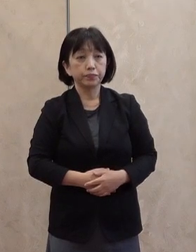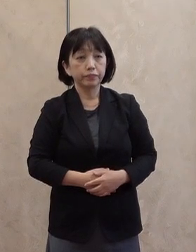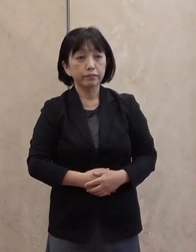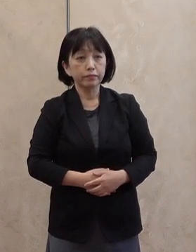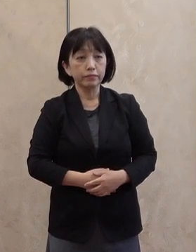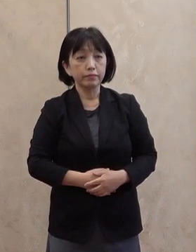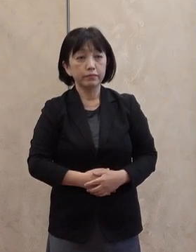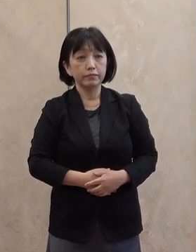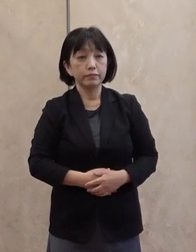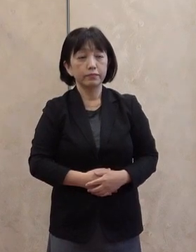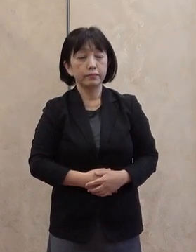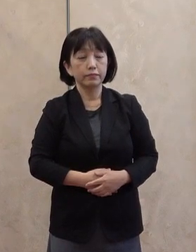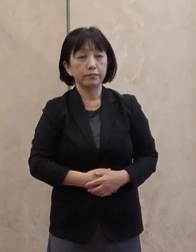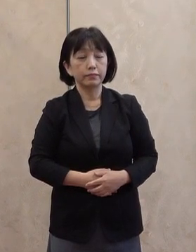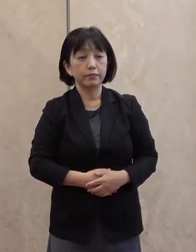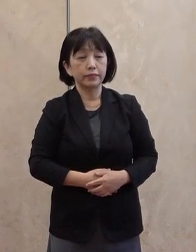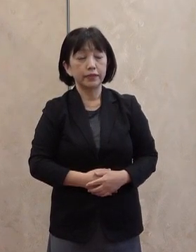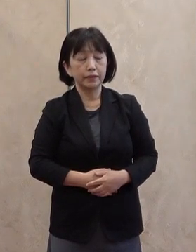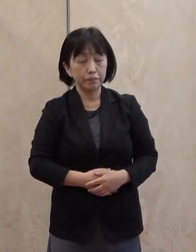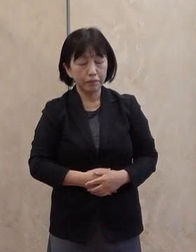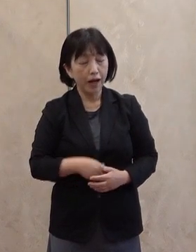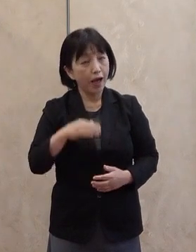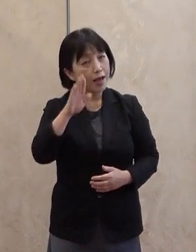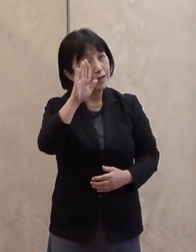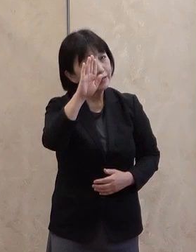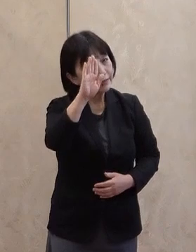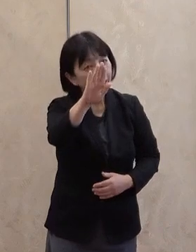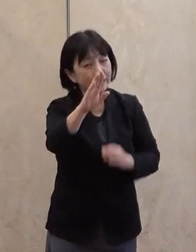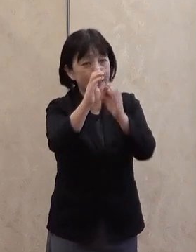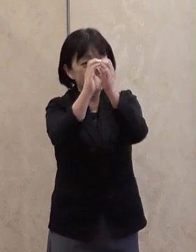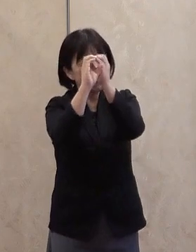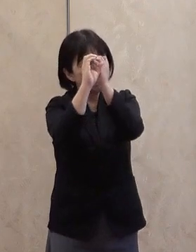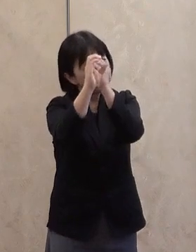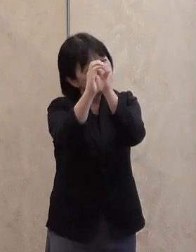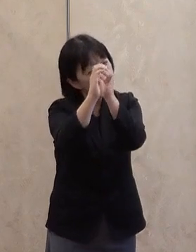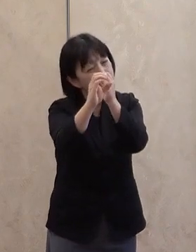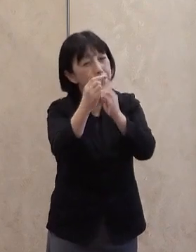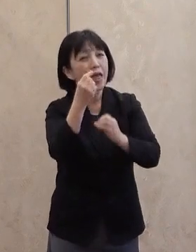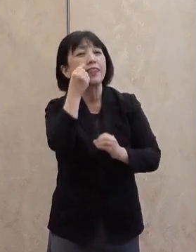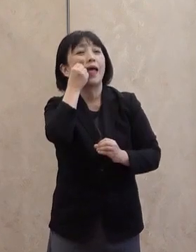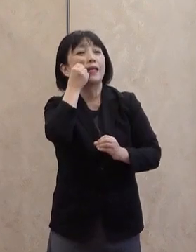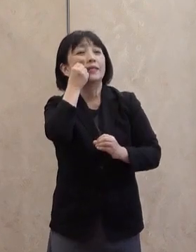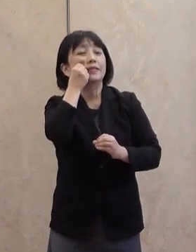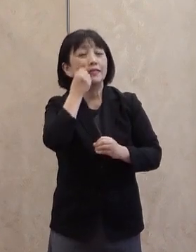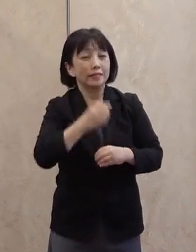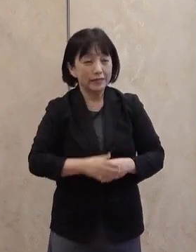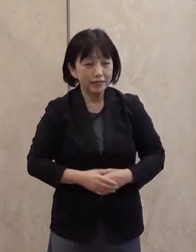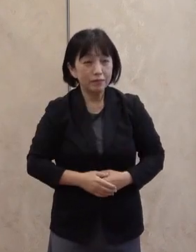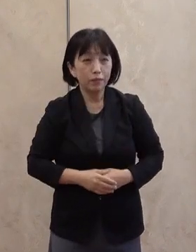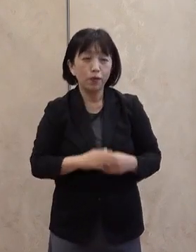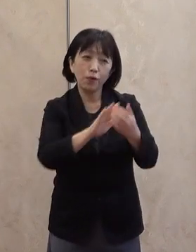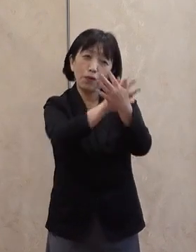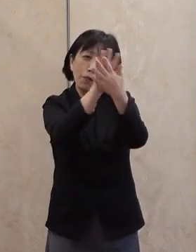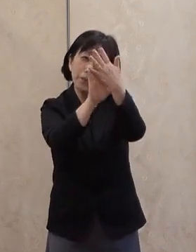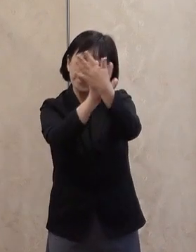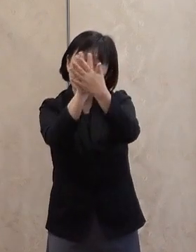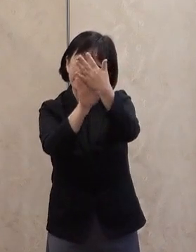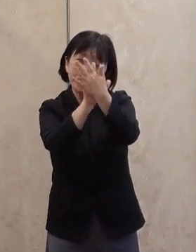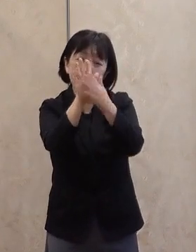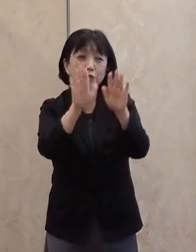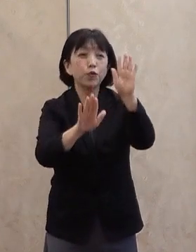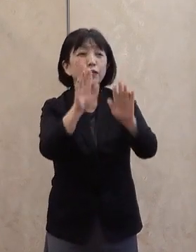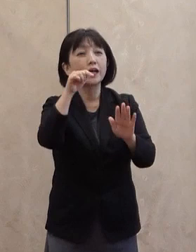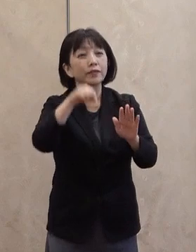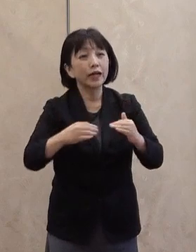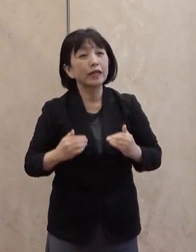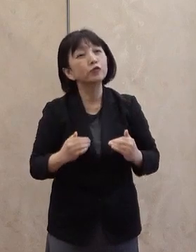なかなかこう先が読めない、誰も読めないんですけど、読めない中で霧がかかったような状態の中で進んでい